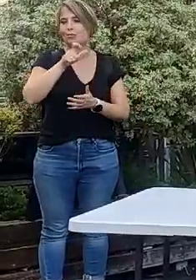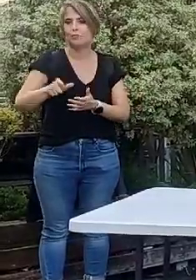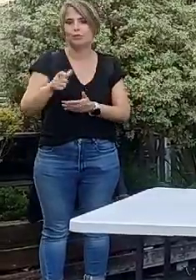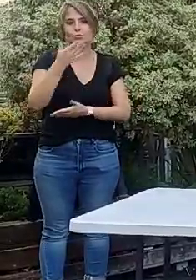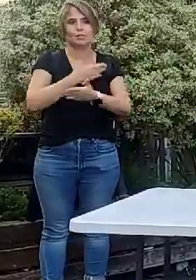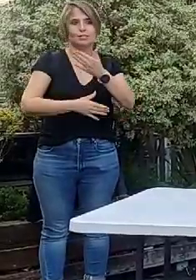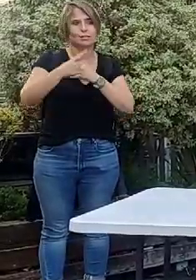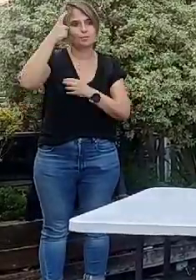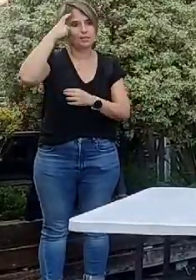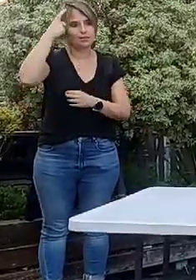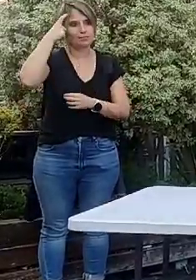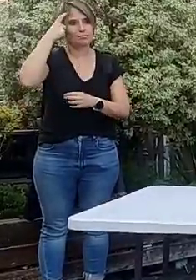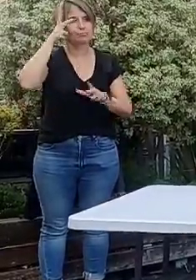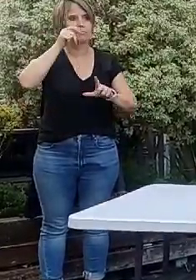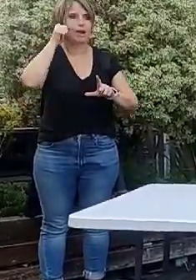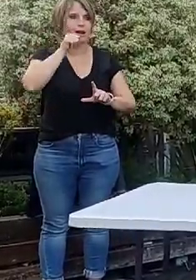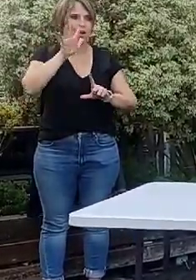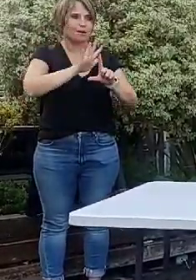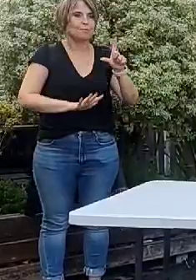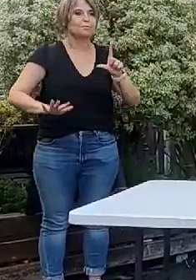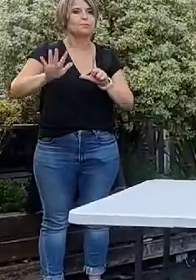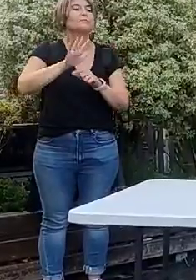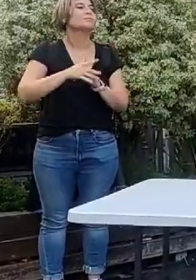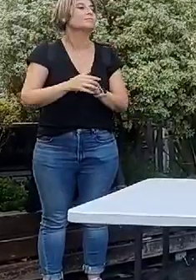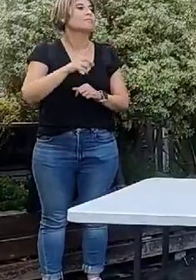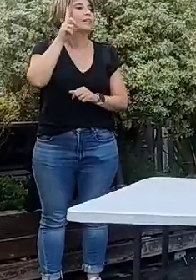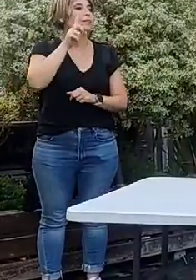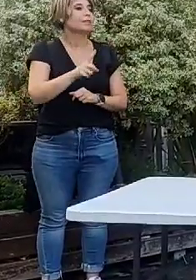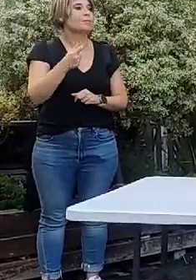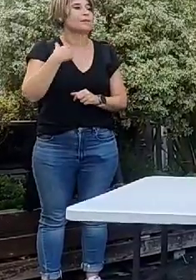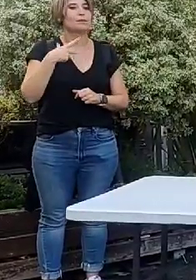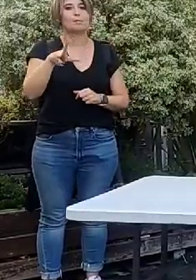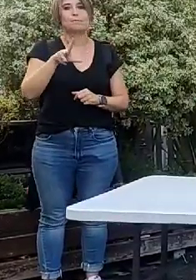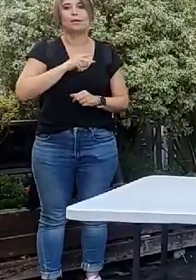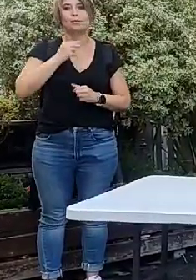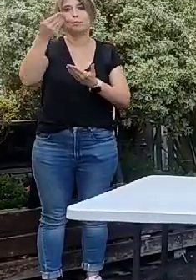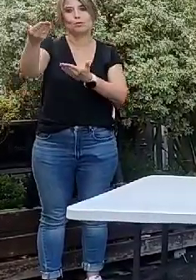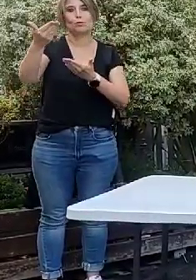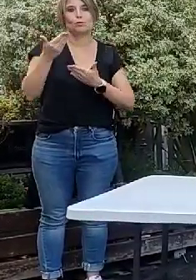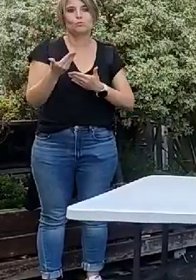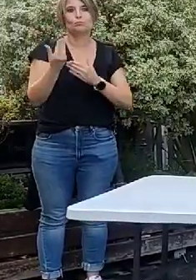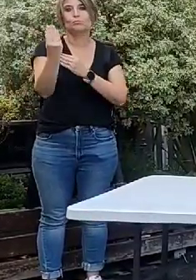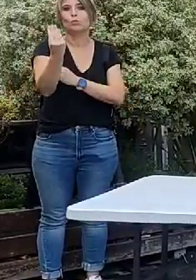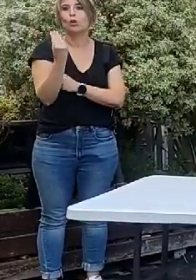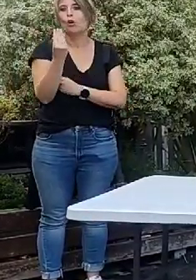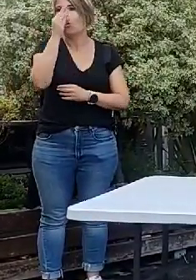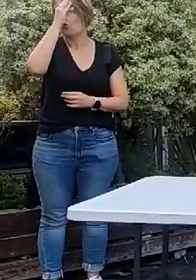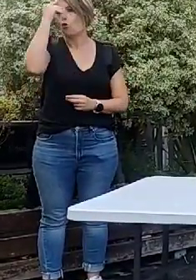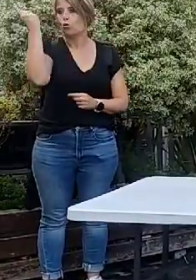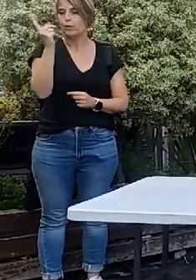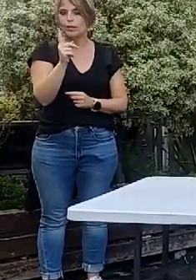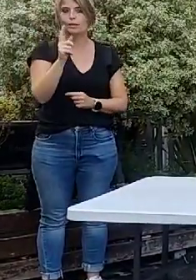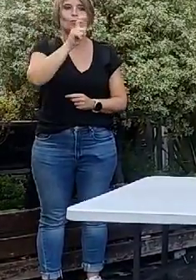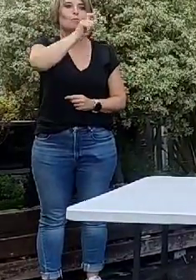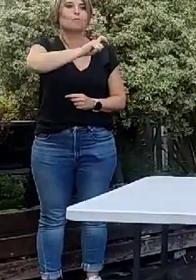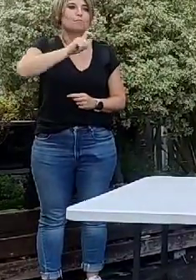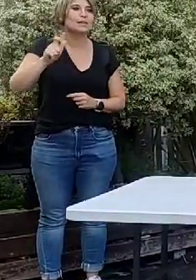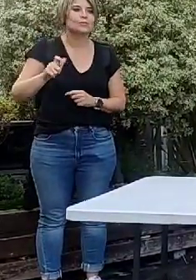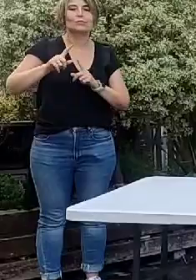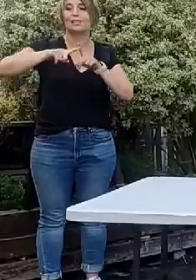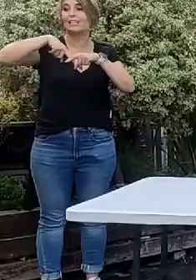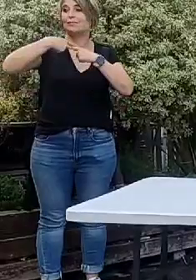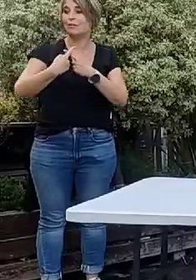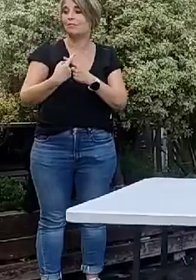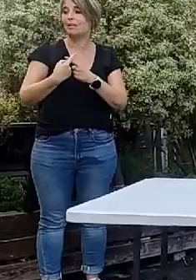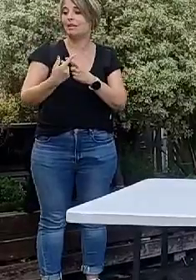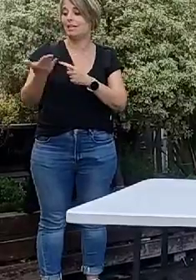discapacidad intelectual. Y también cojo en representación, no puedo olvidar a las personas, a las familias que hace